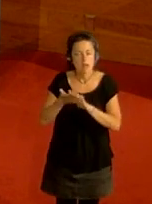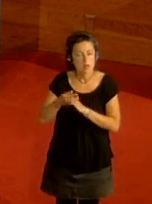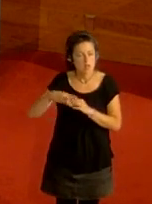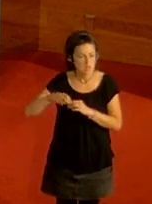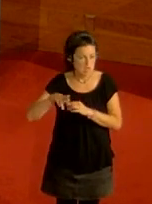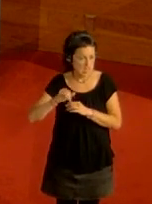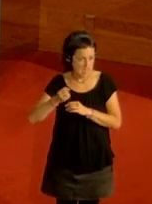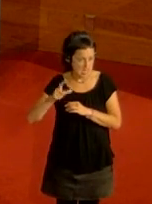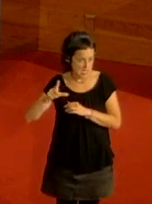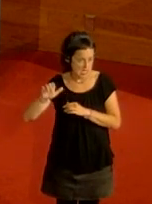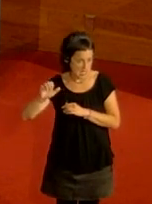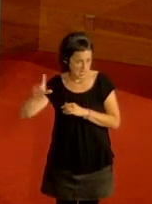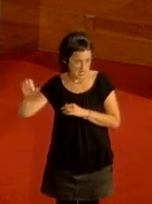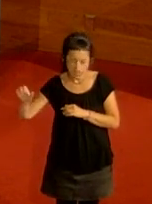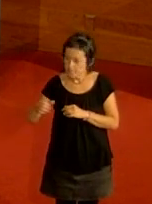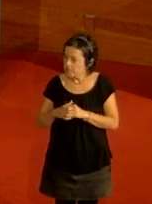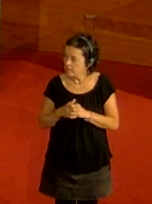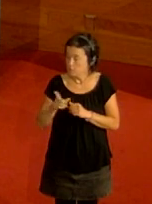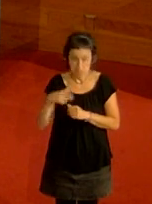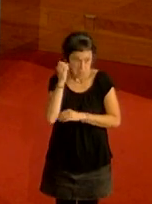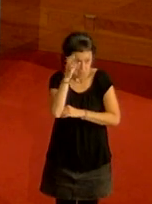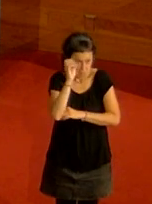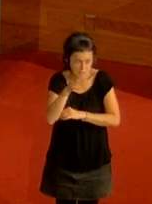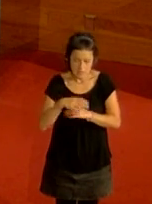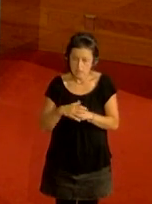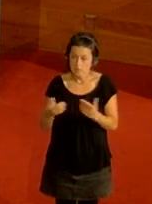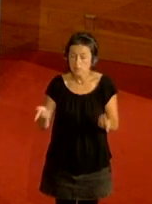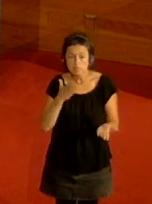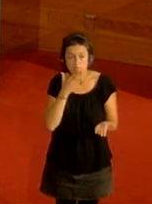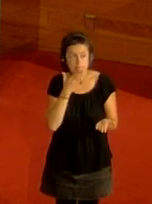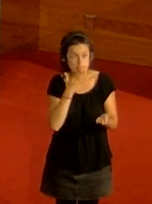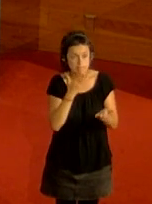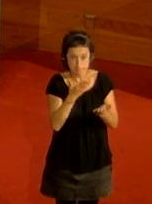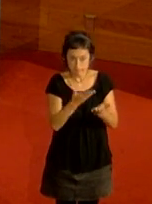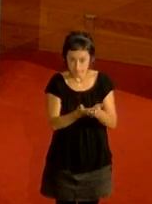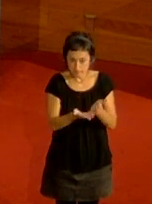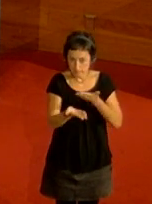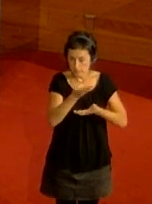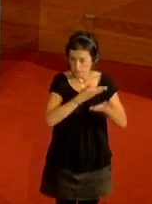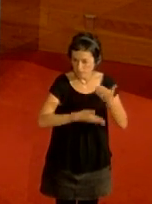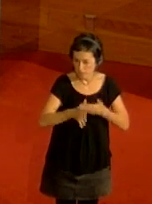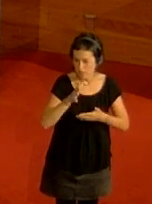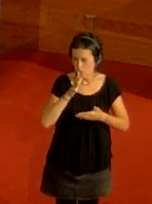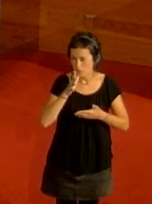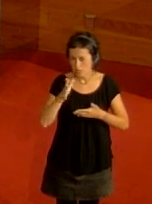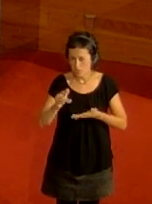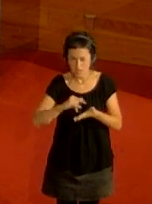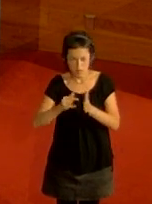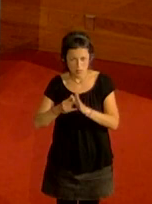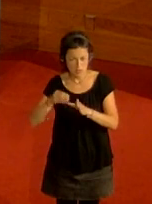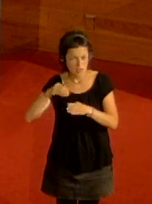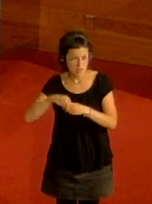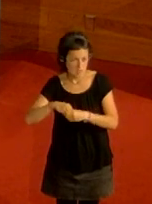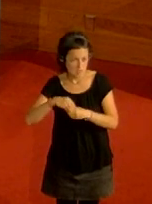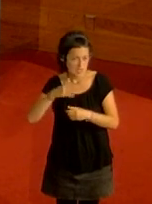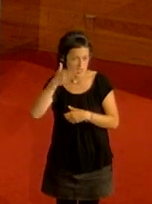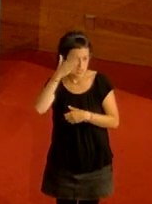charla y yo pedí colaboración porque estábamos en un proyecto sobre Salud Mental y precariedad